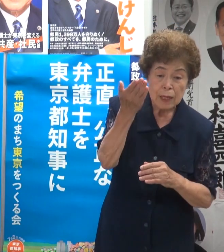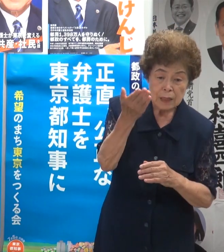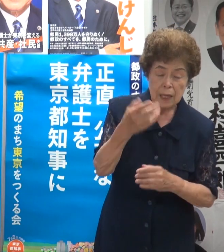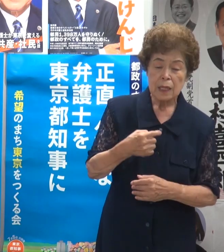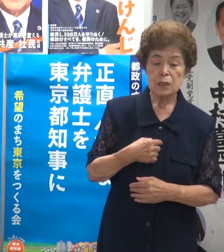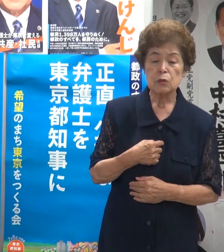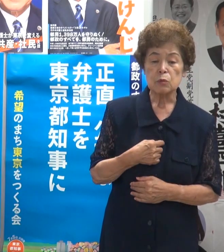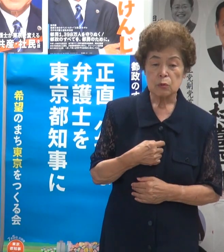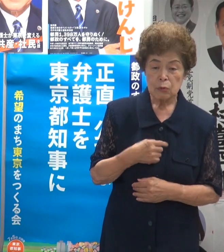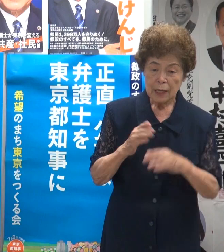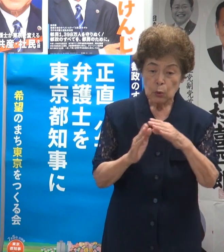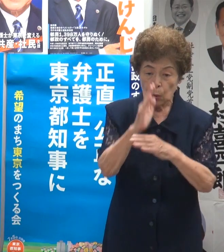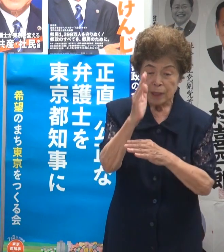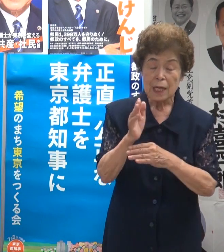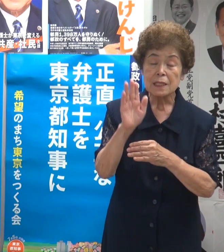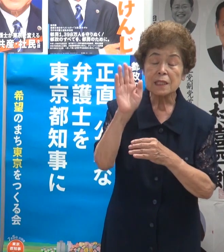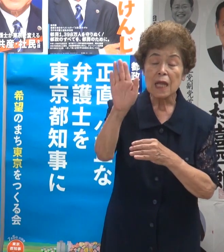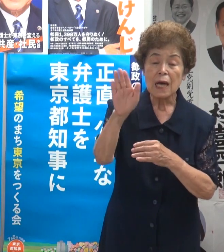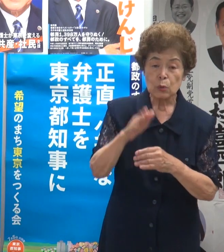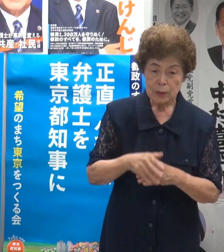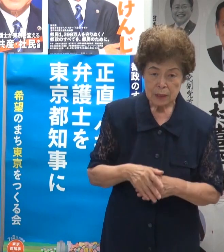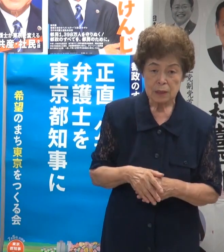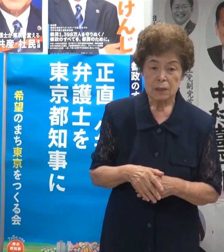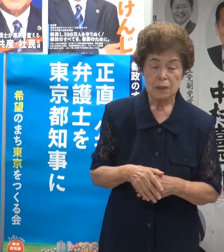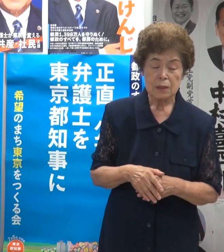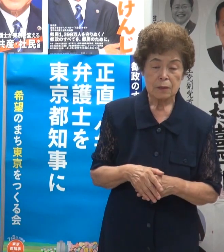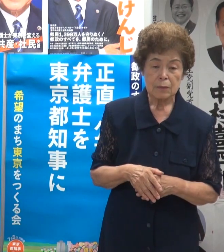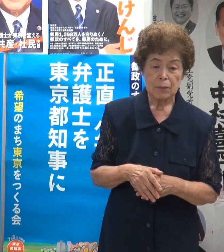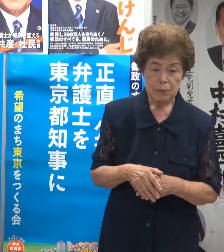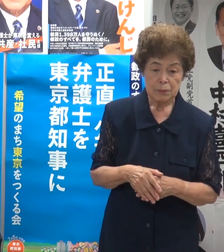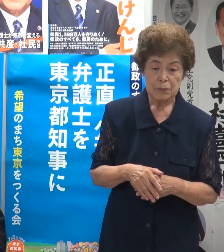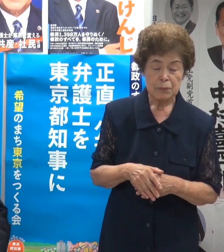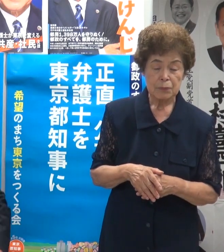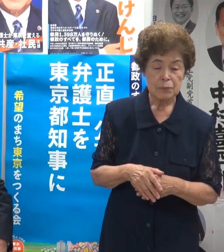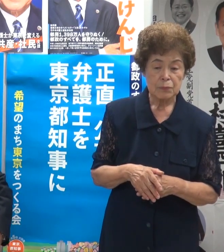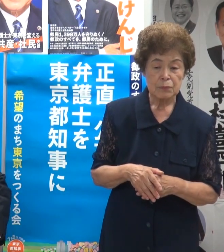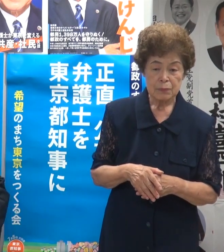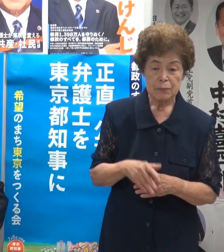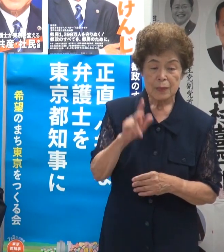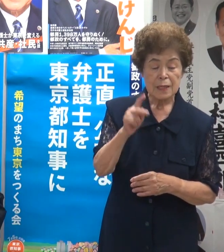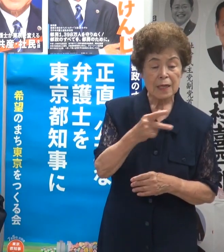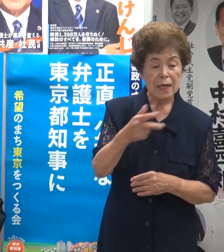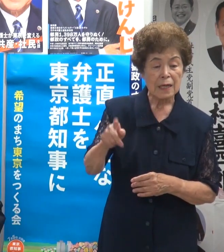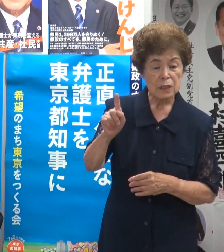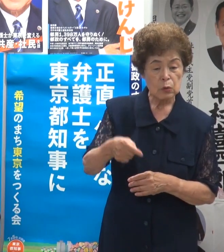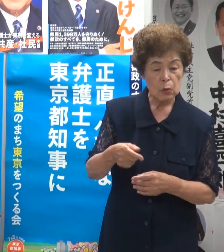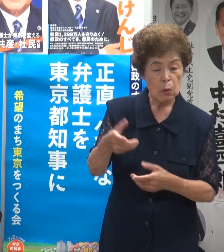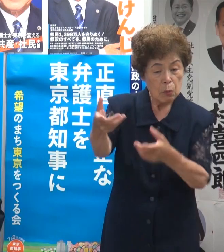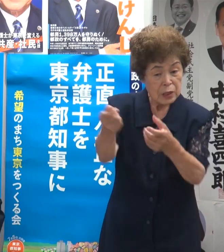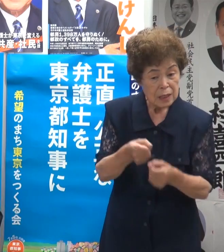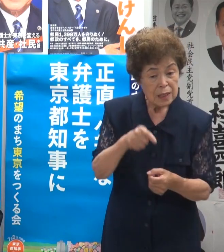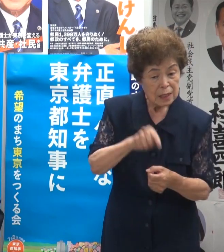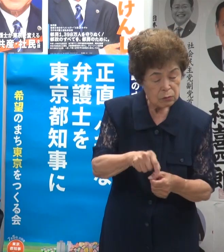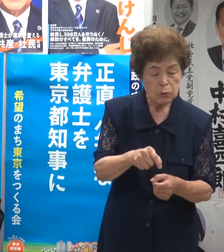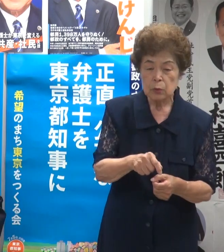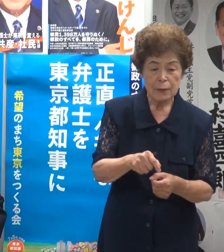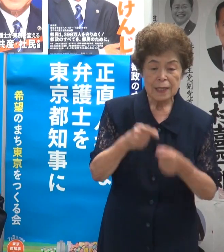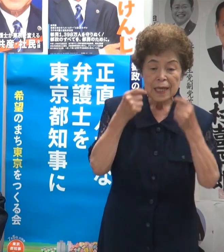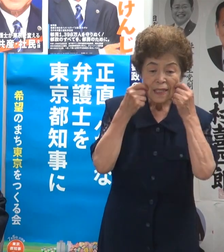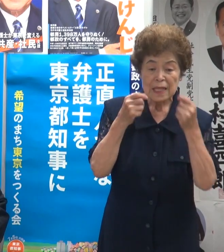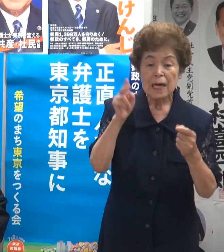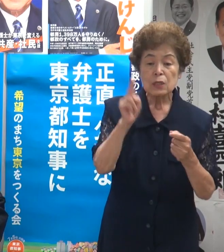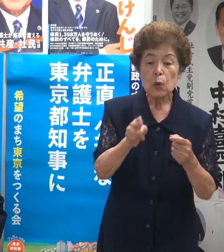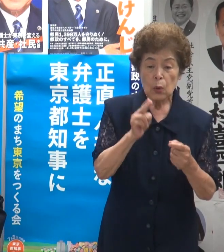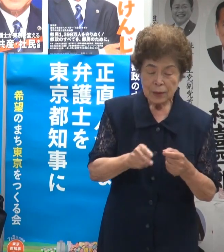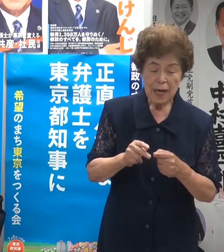分はその当選した後に、もうシャーシャーとねカジノを誘致することはできないような選挙